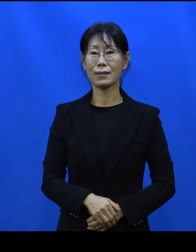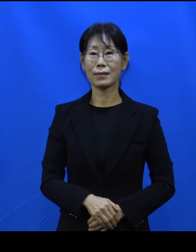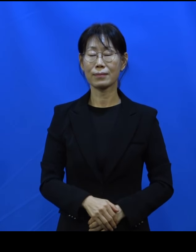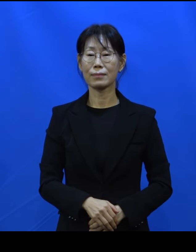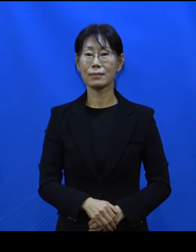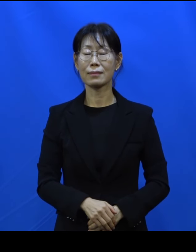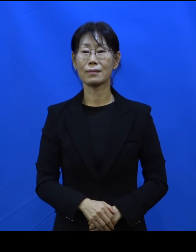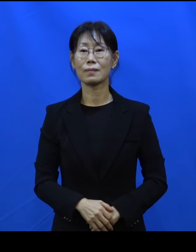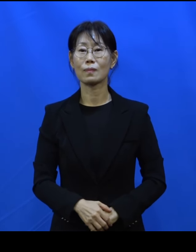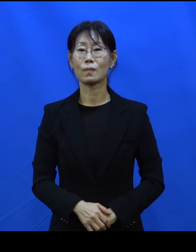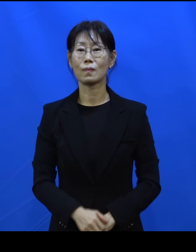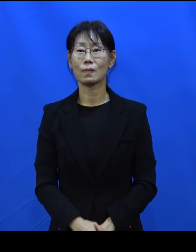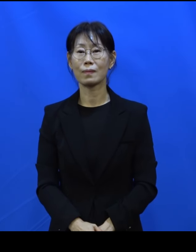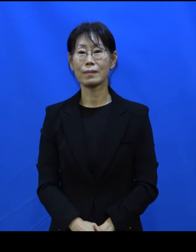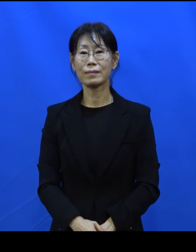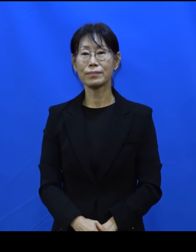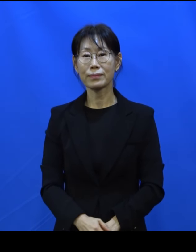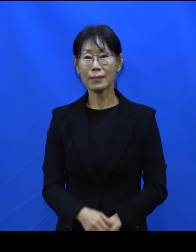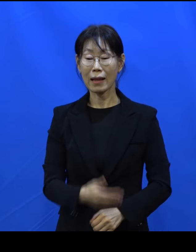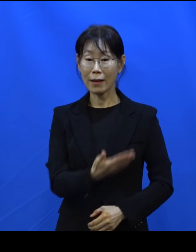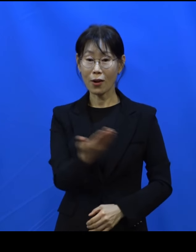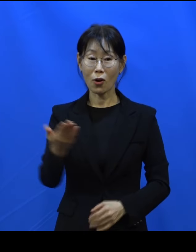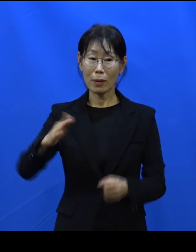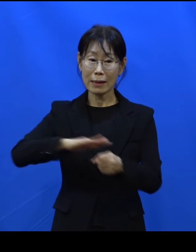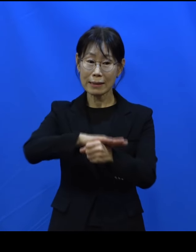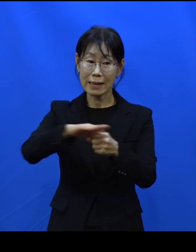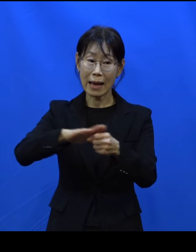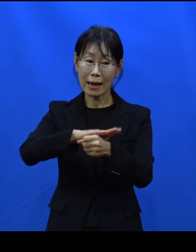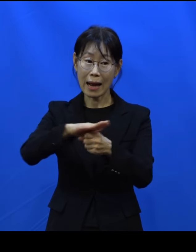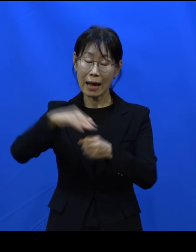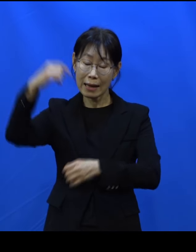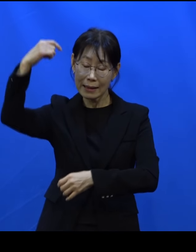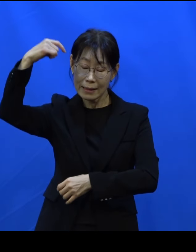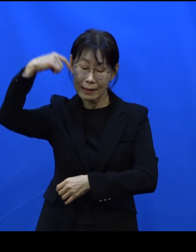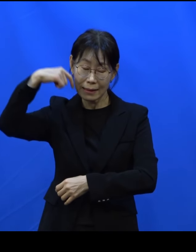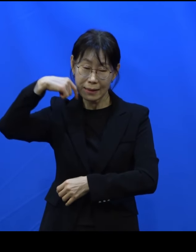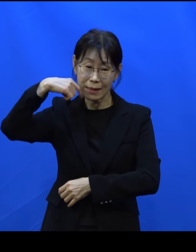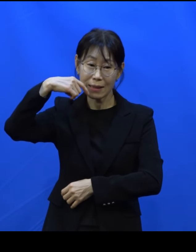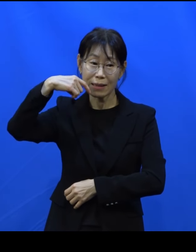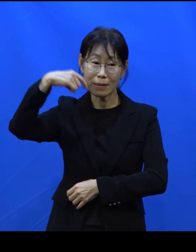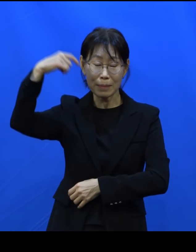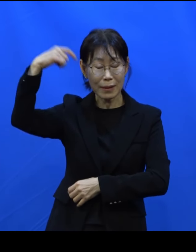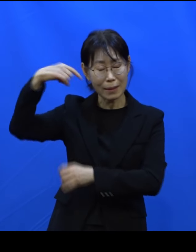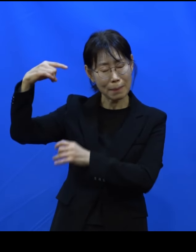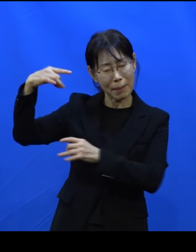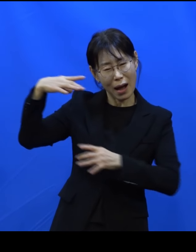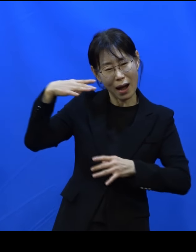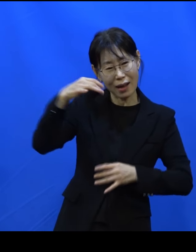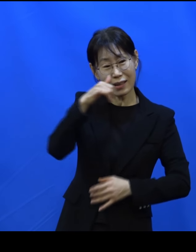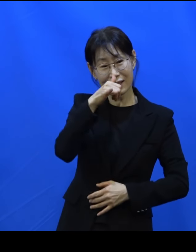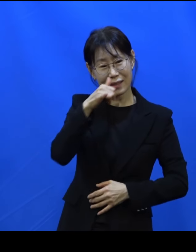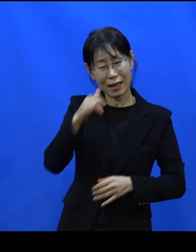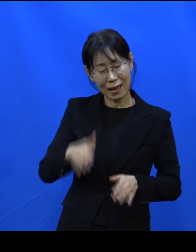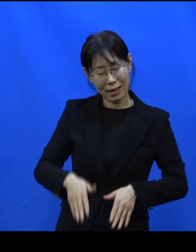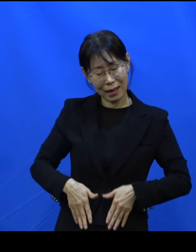것은 느껴지죠? 여러분 사랑은 느낌이 옵니다. 그죠? 느낌이 오요.